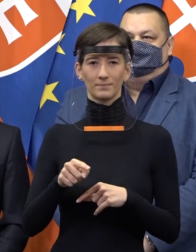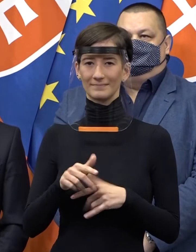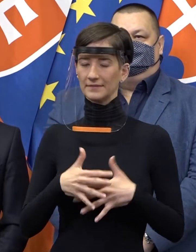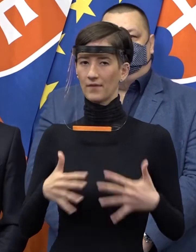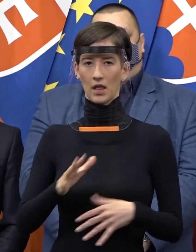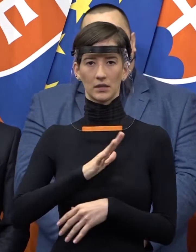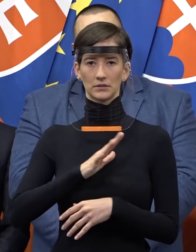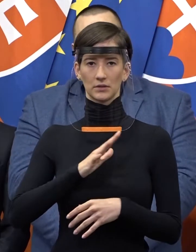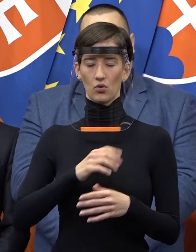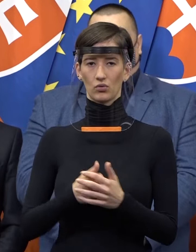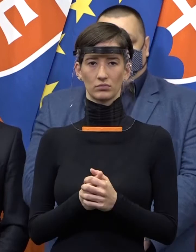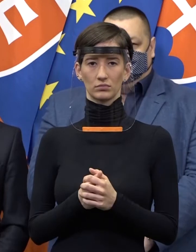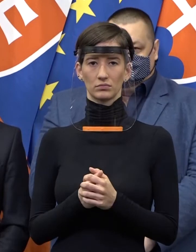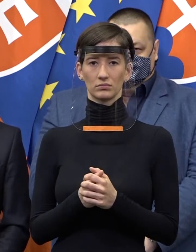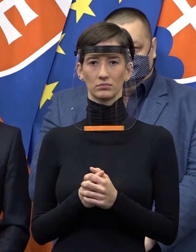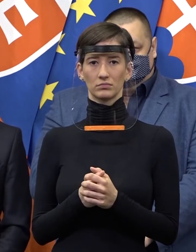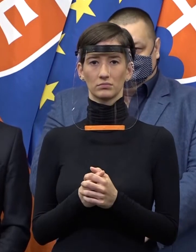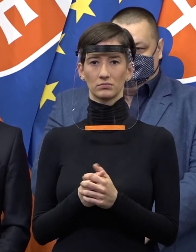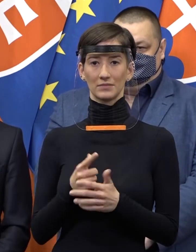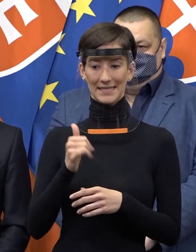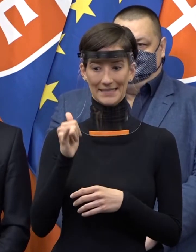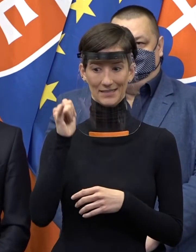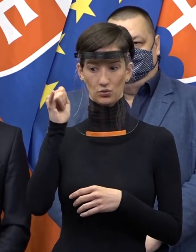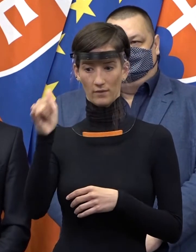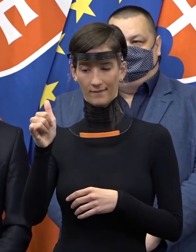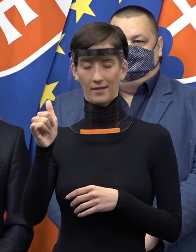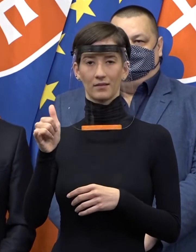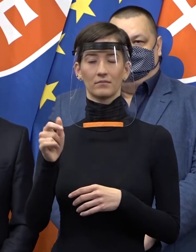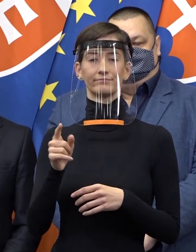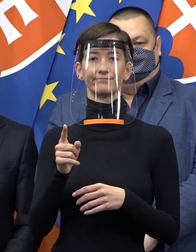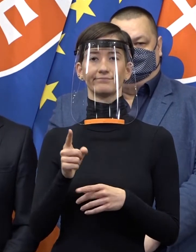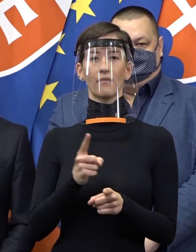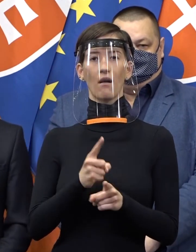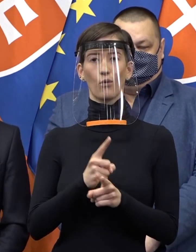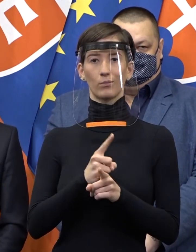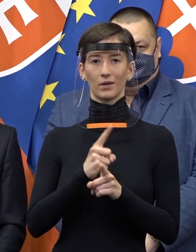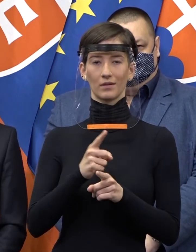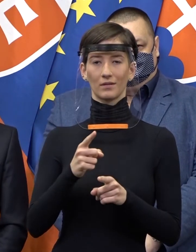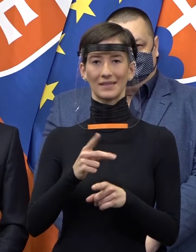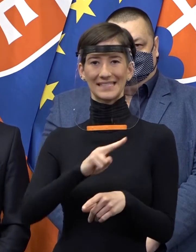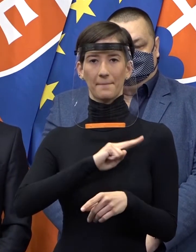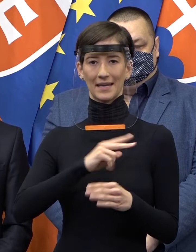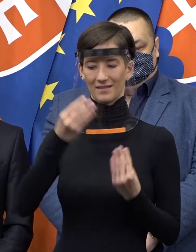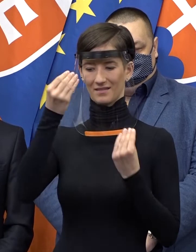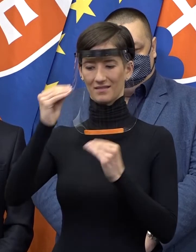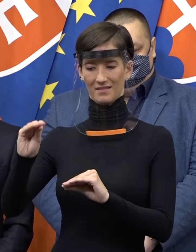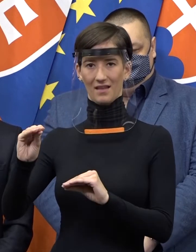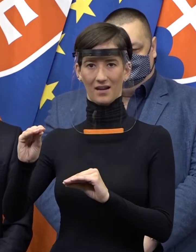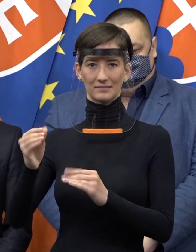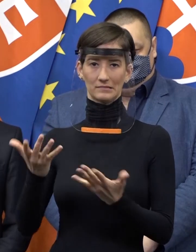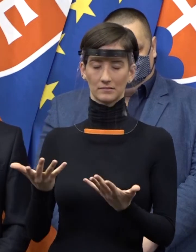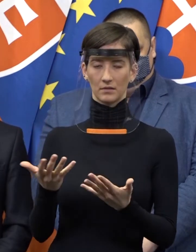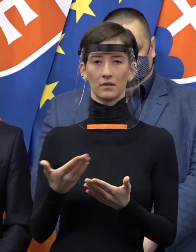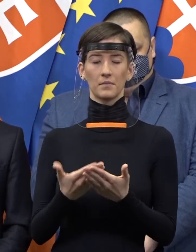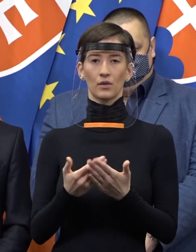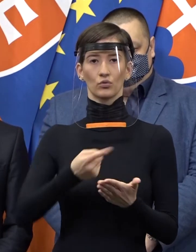vírus znamená cestovať, znamená darovať smrť. Čiže my chceme tomu zabrániť. Našim cieľom je prioritne ochrana života.